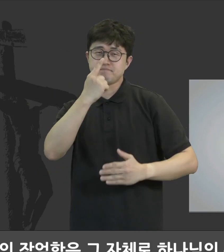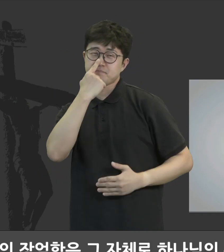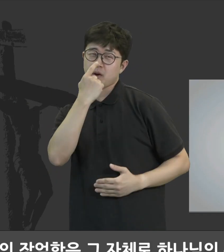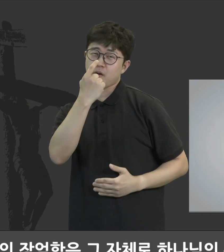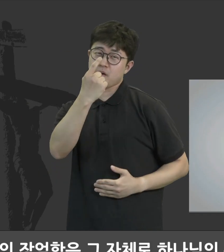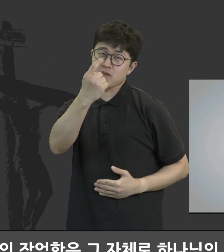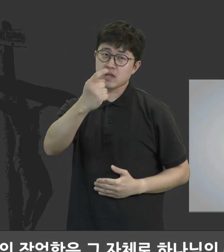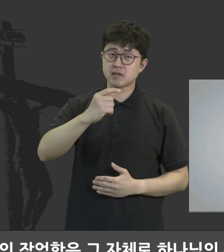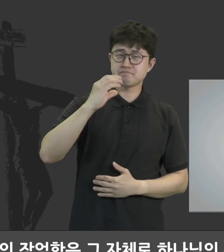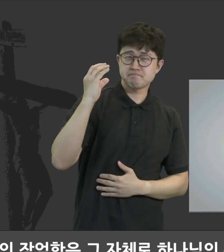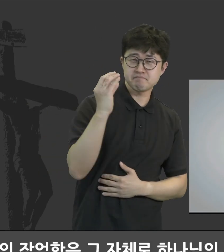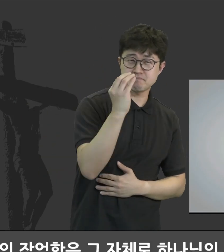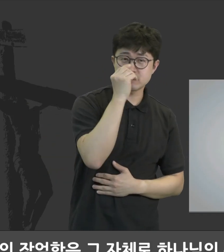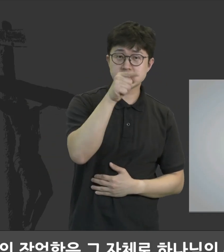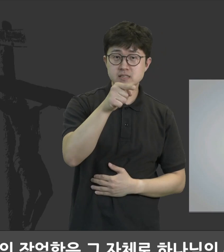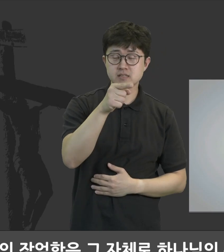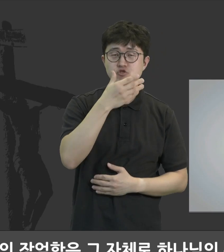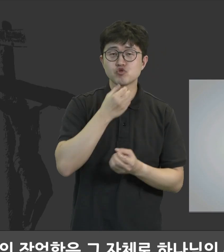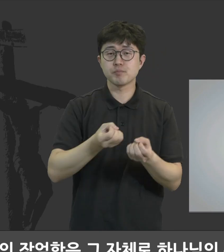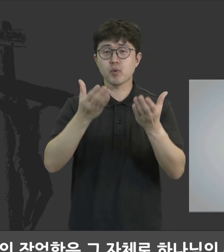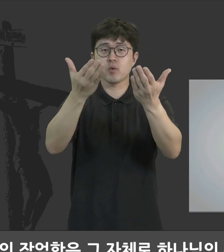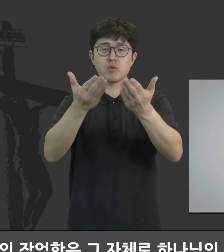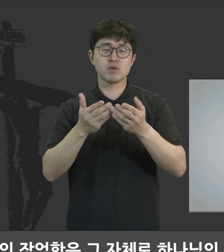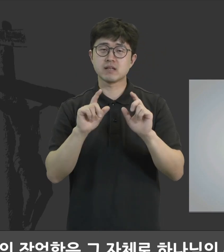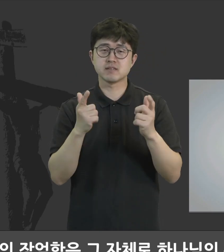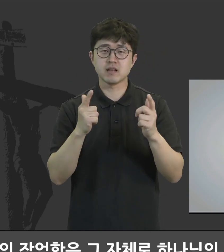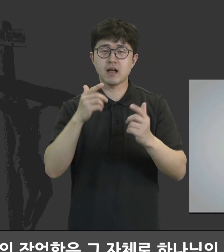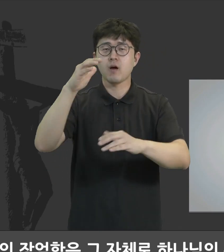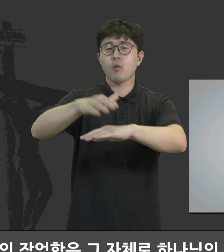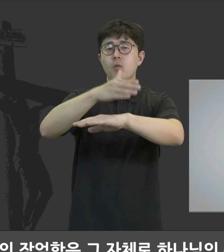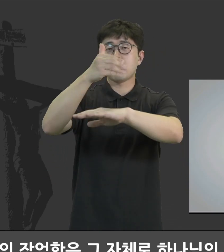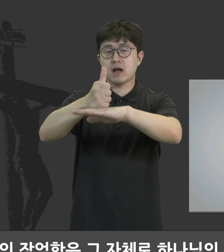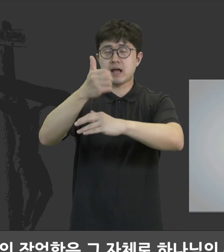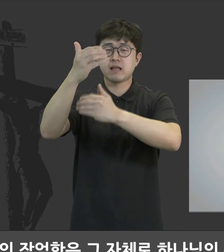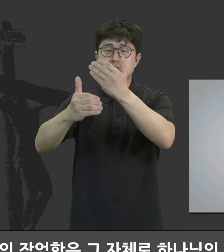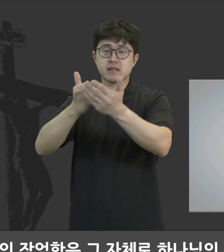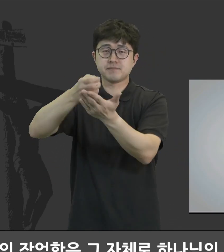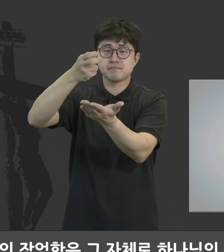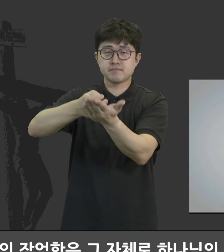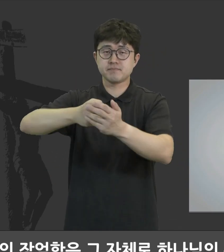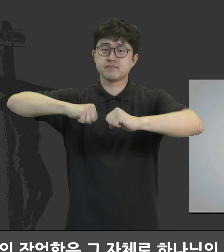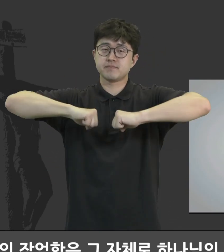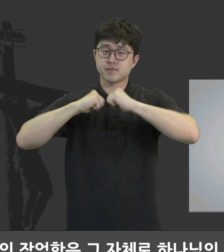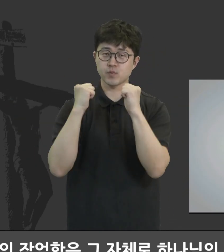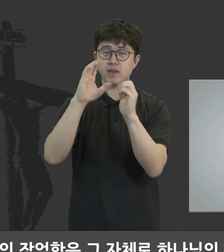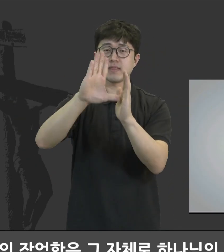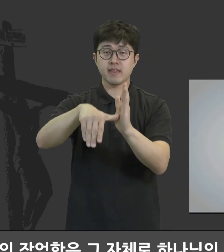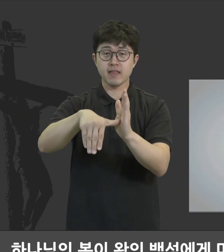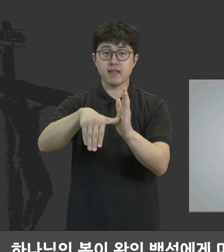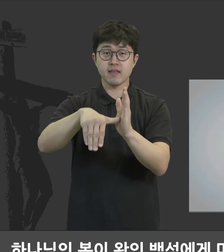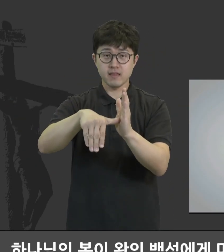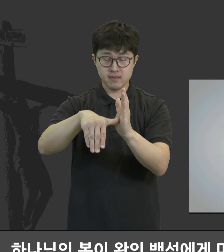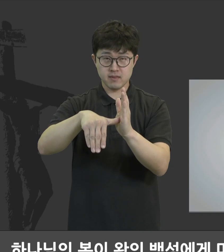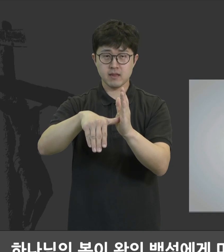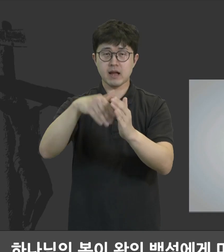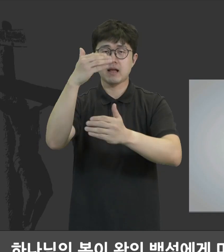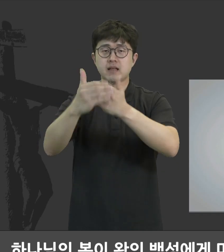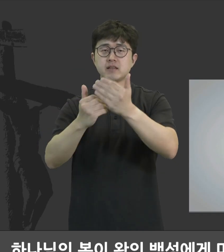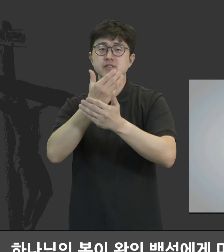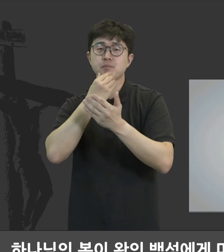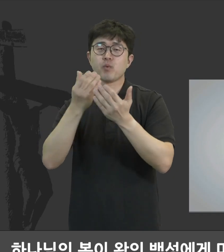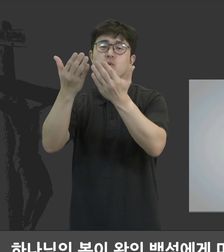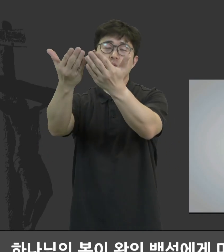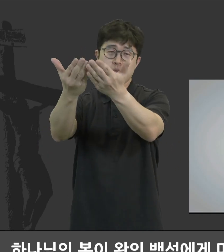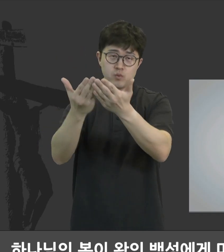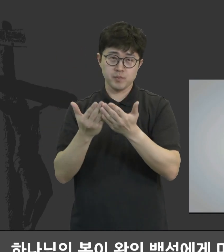그 자체로 하나님의 축복을 보장하지 않으며 왕 자신이 하나님의 율법에 순종할 때에만 하나님의